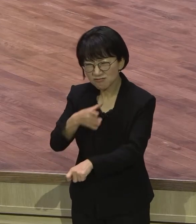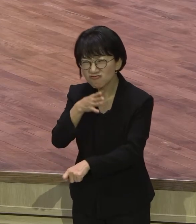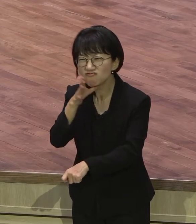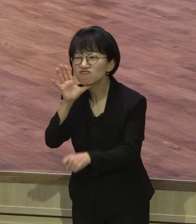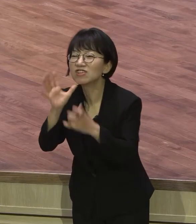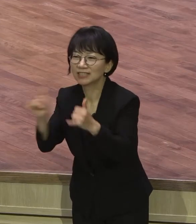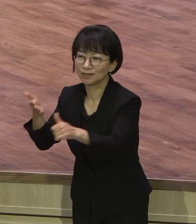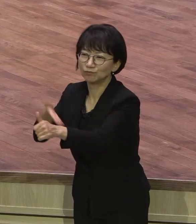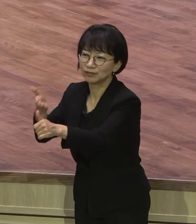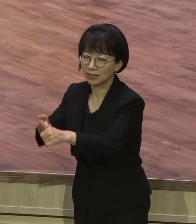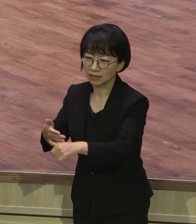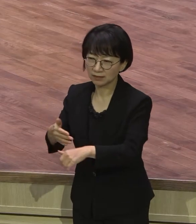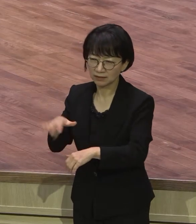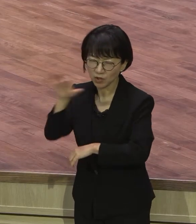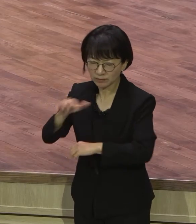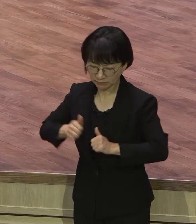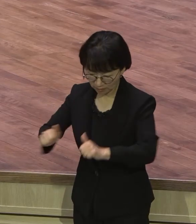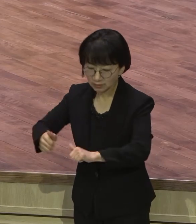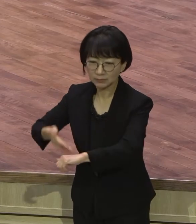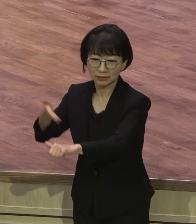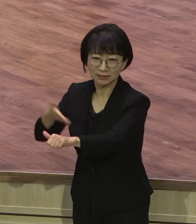더더구나.